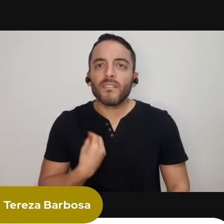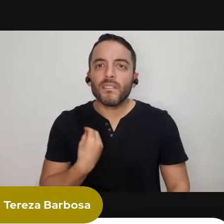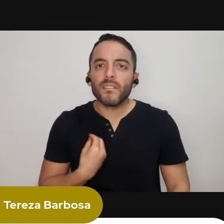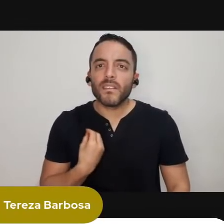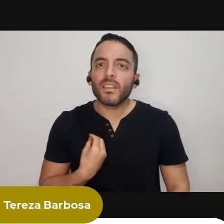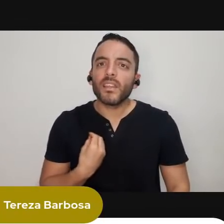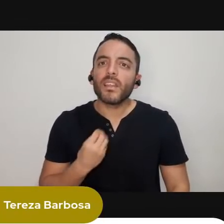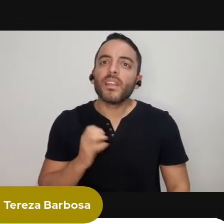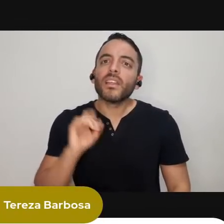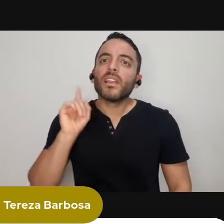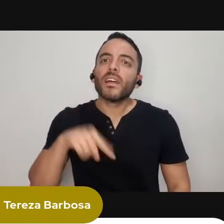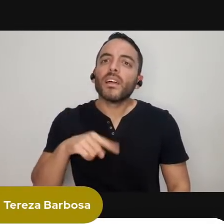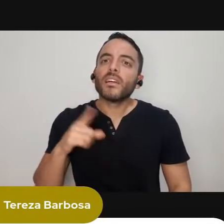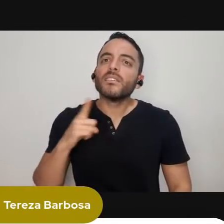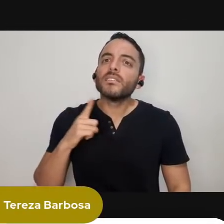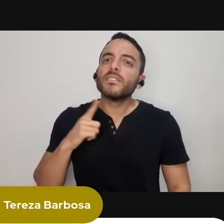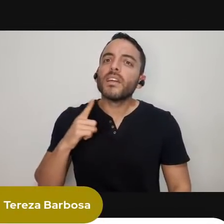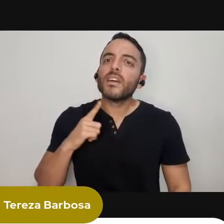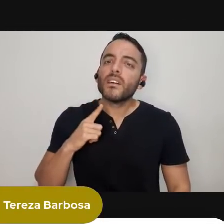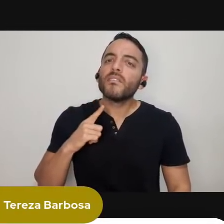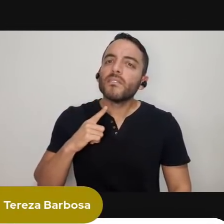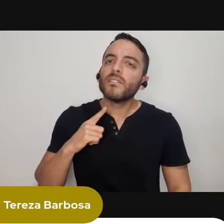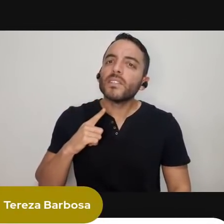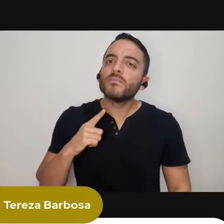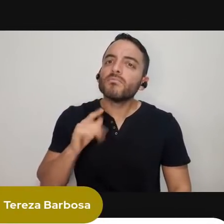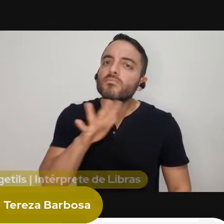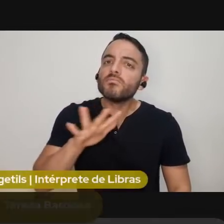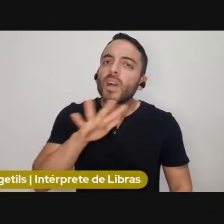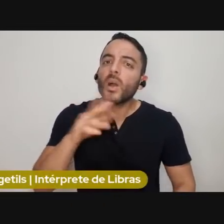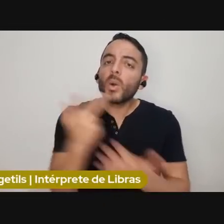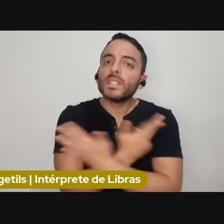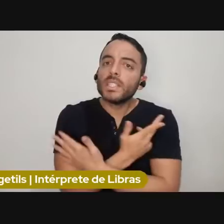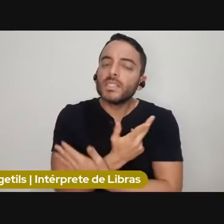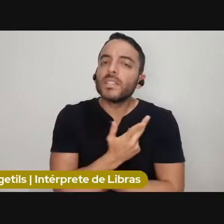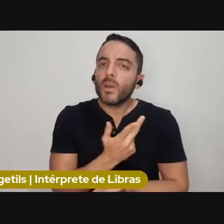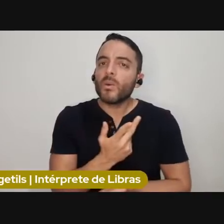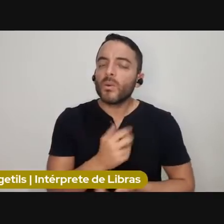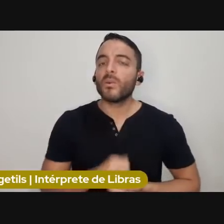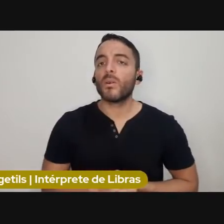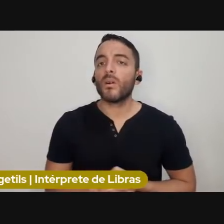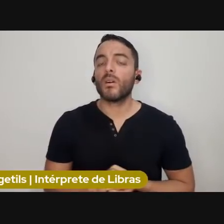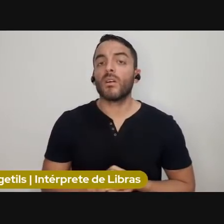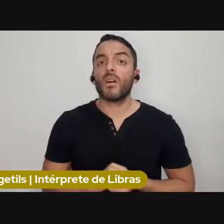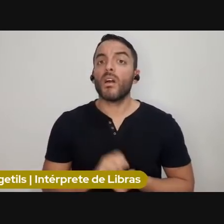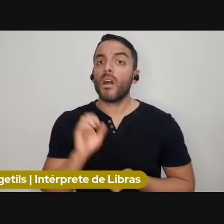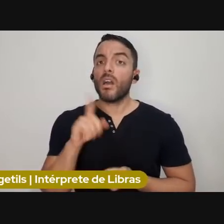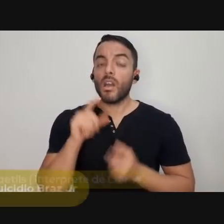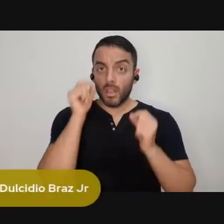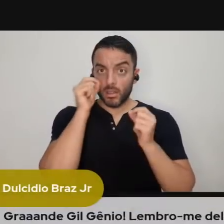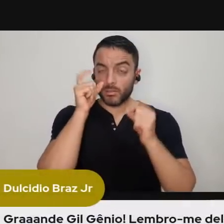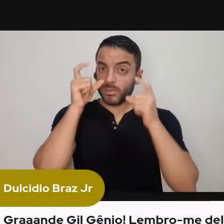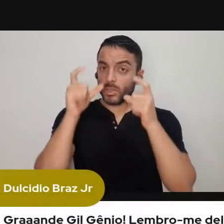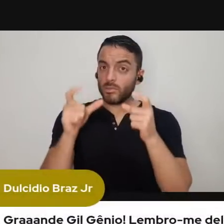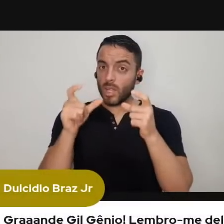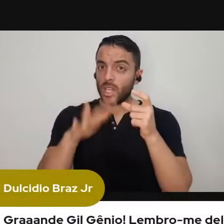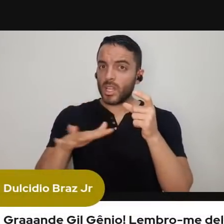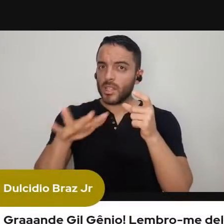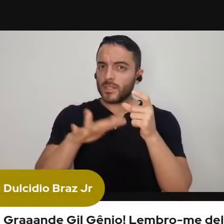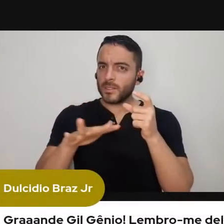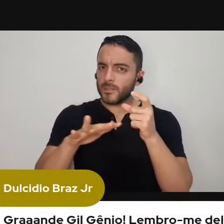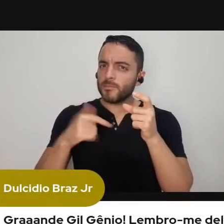no meu campo de visão. E esse interesse profundo que eu acabei tendo